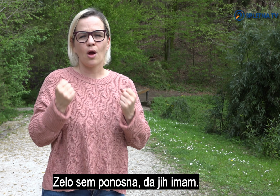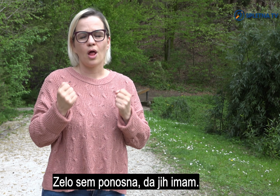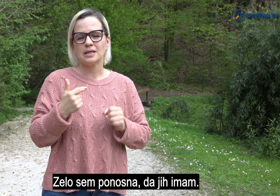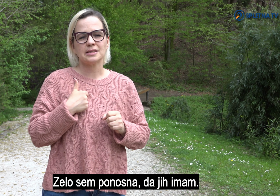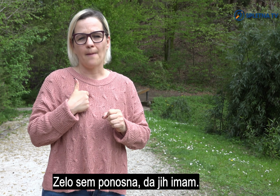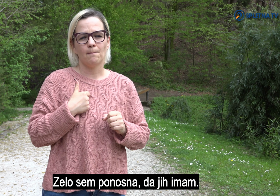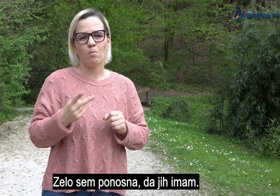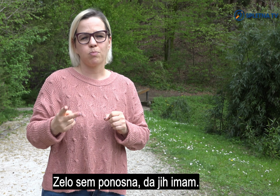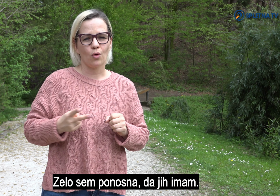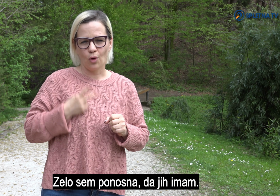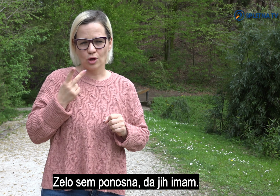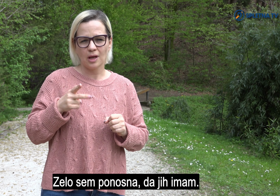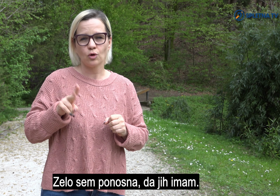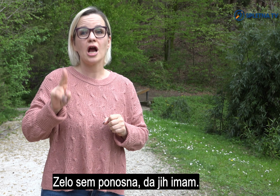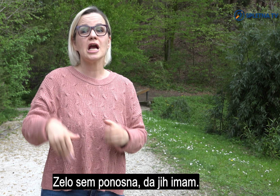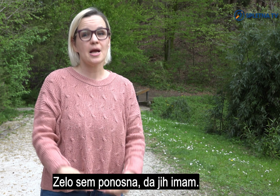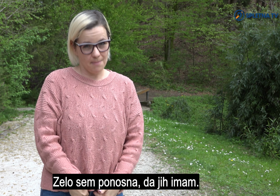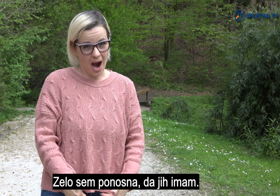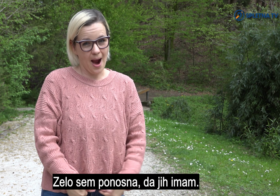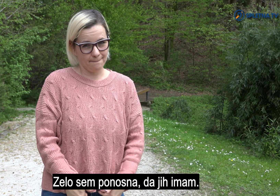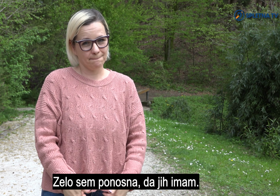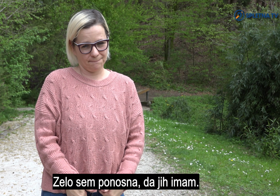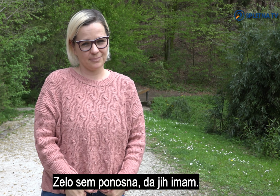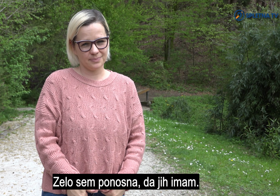Zelo sem ponosna, da jih imam.